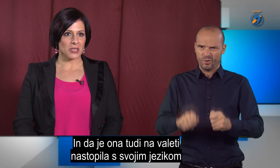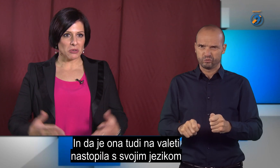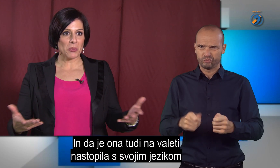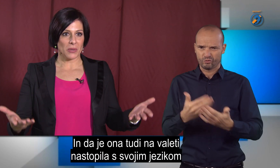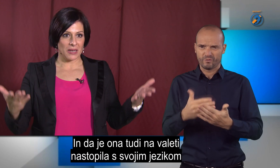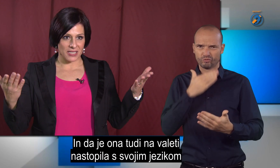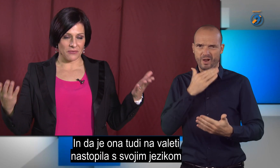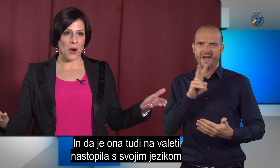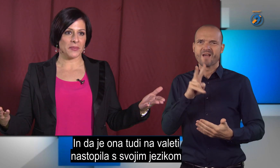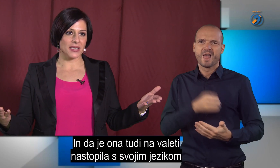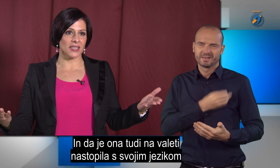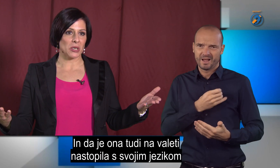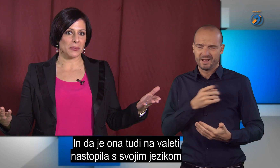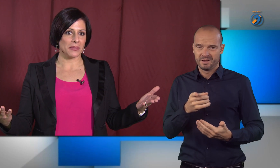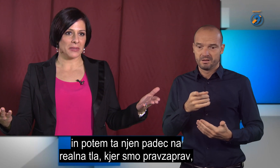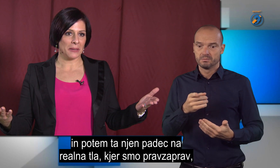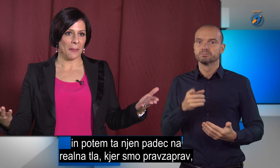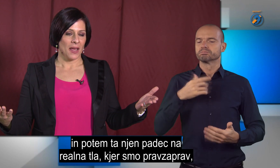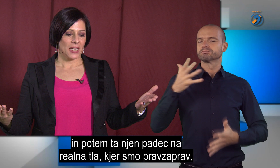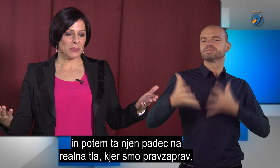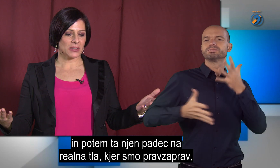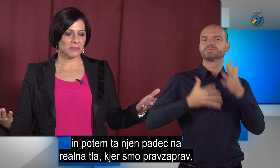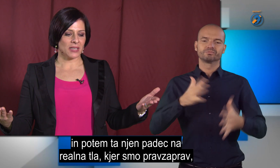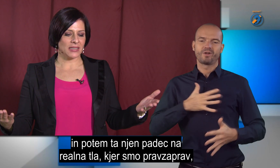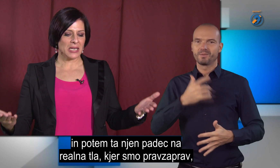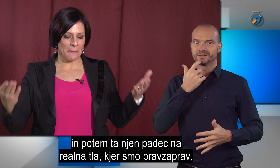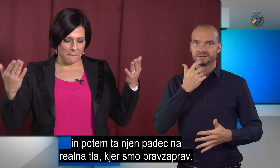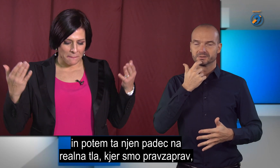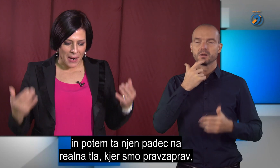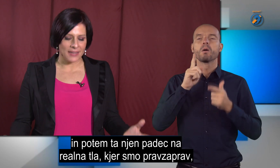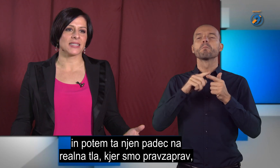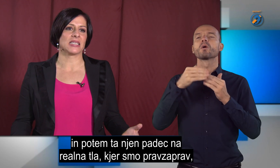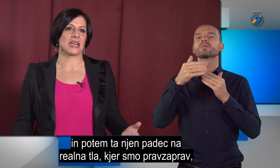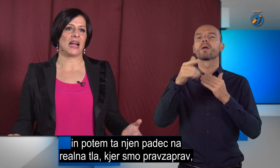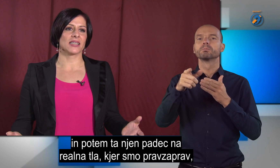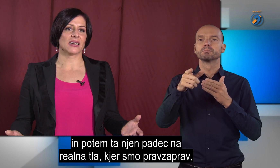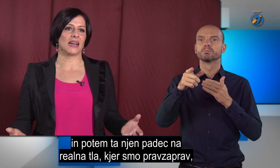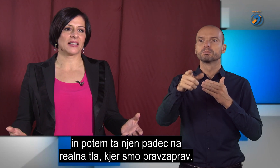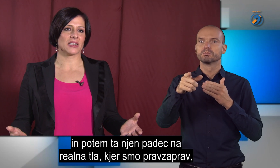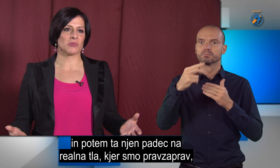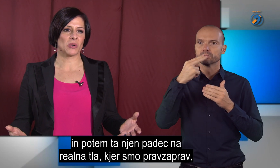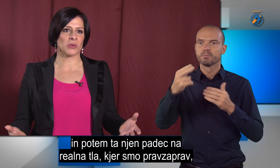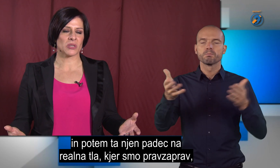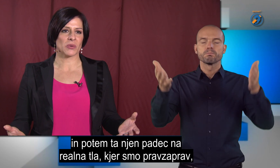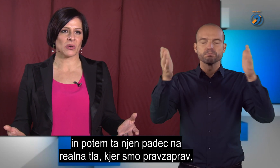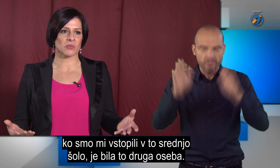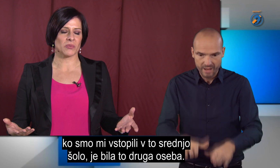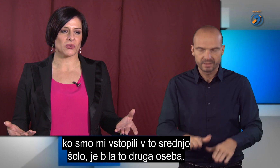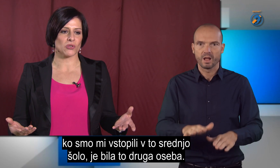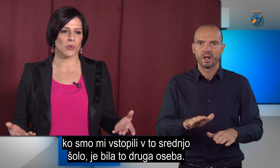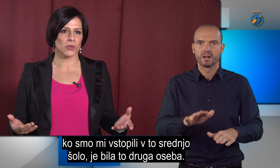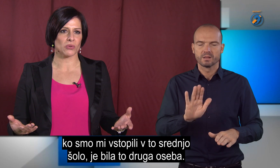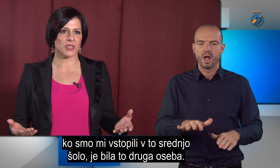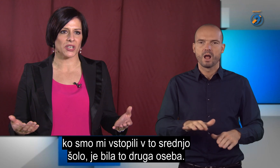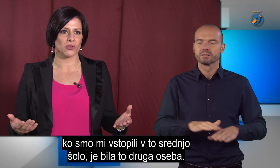valeti nastopila s svojim jezikom, ne? In potem ta njen padec na realna tla, ker smo pravzaprav, ko smo